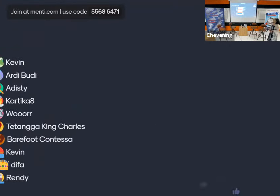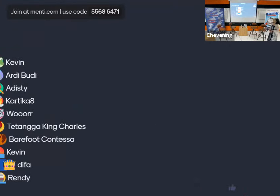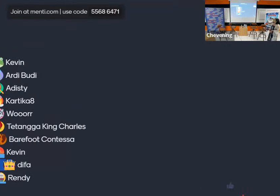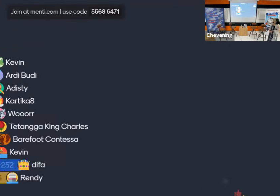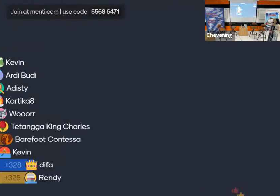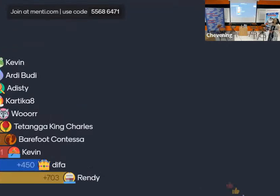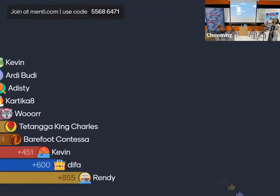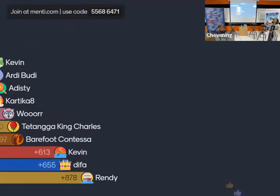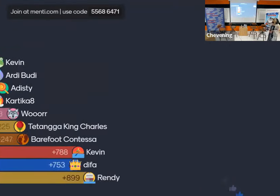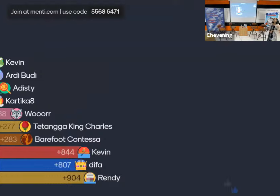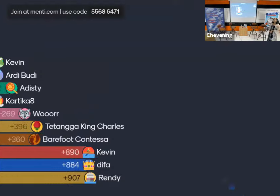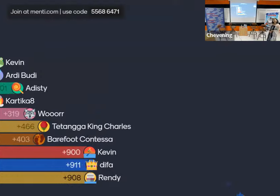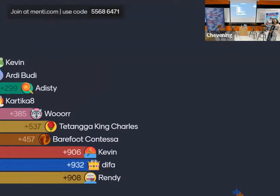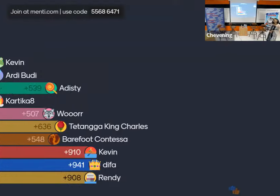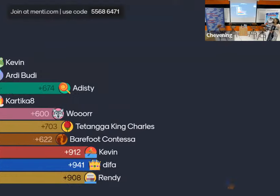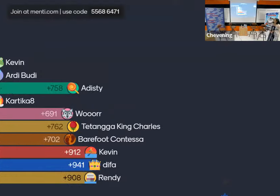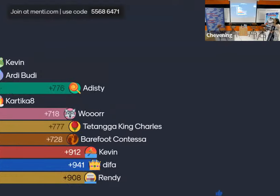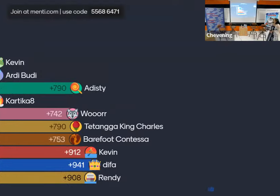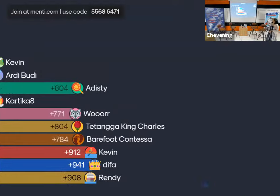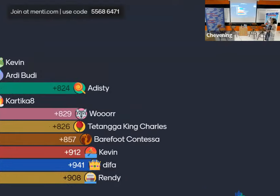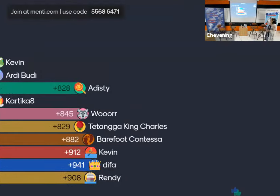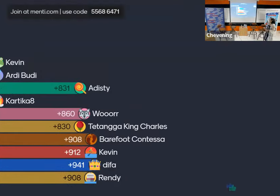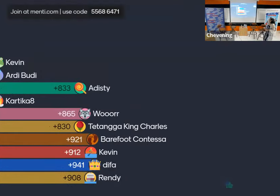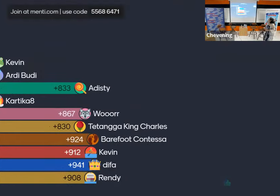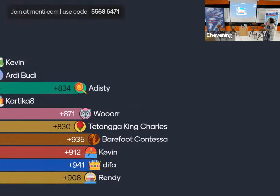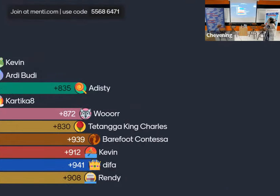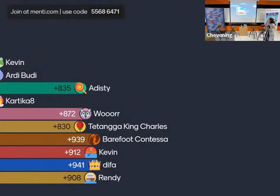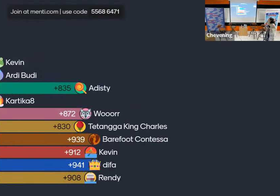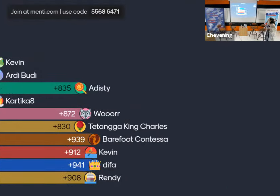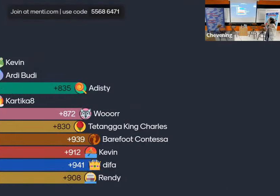menarik menarik Gua juga gak tahu